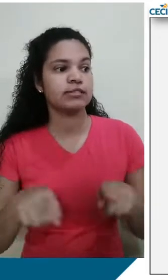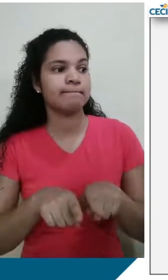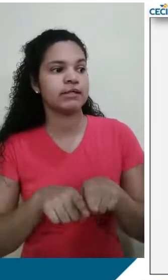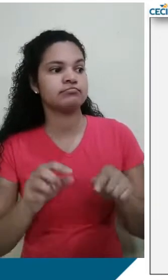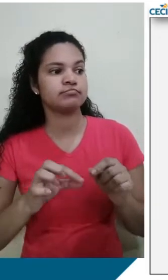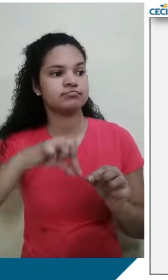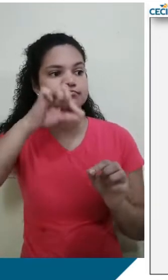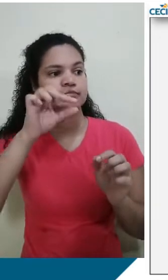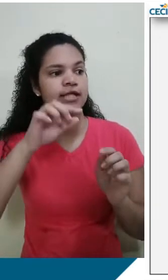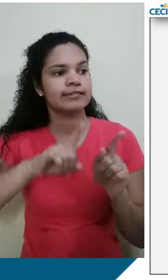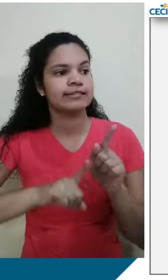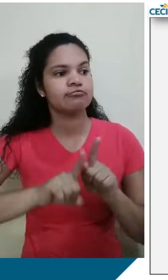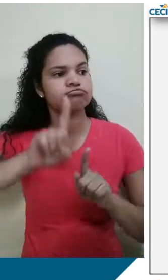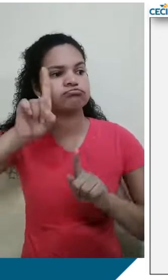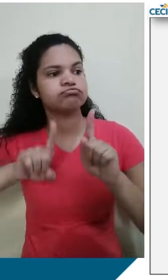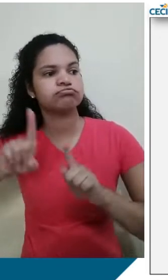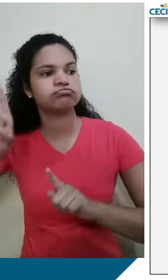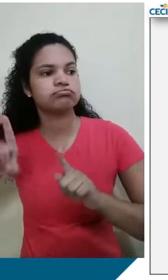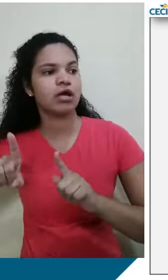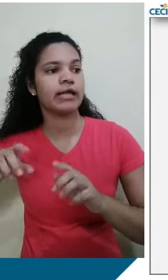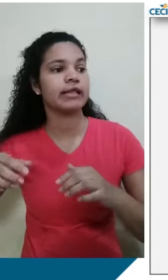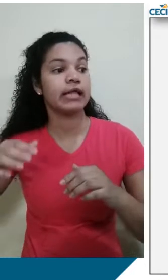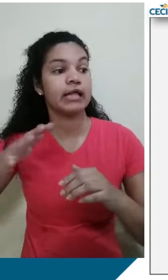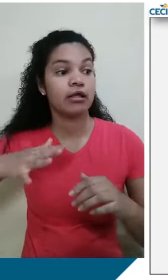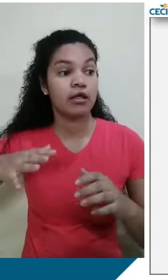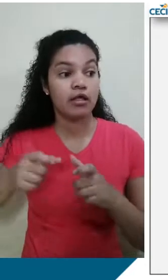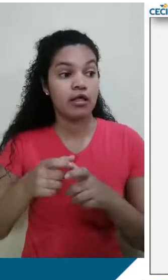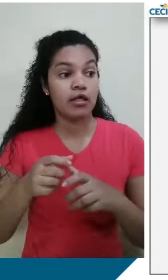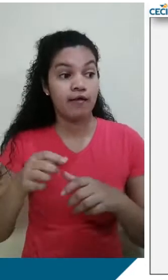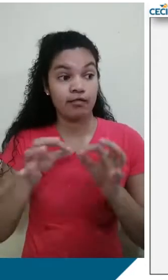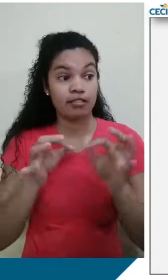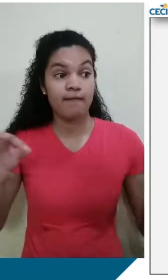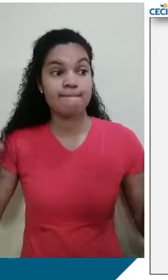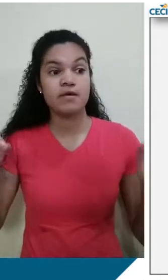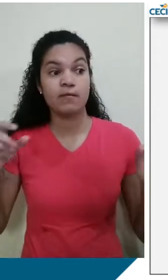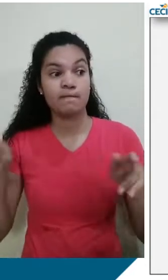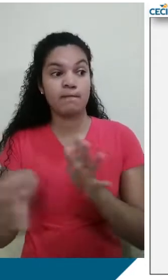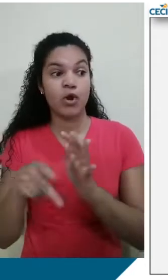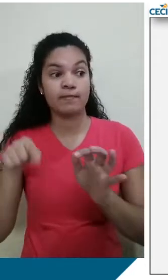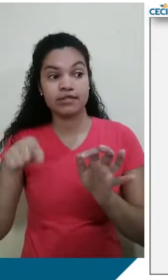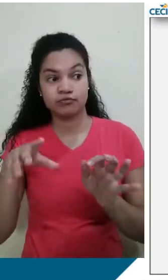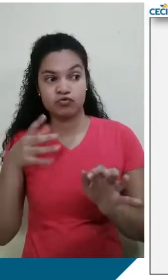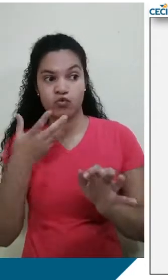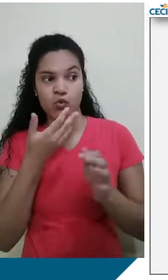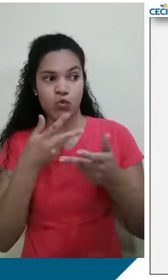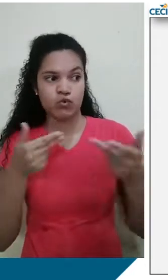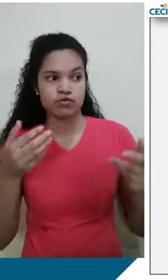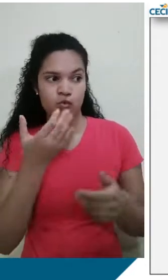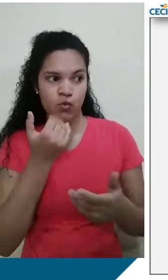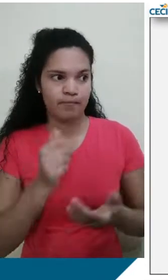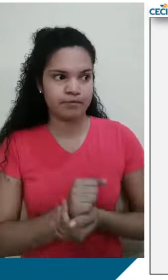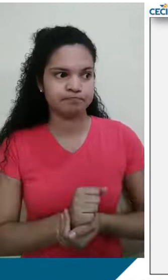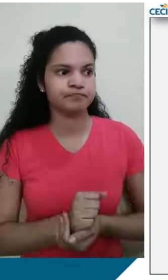em costões rochosos. No experimento, colocou uma tela sobre uma área da comunidade, impedindo o acesso